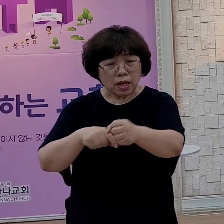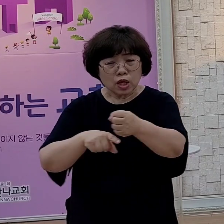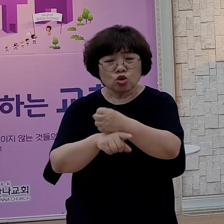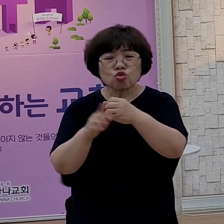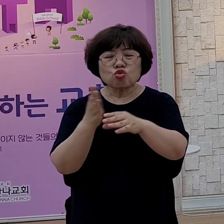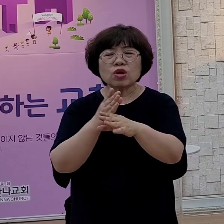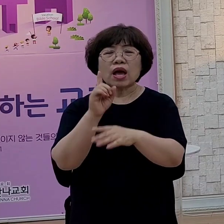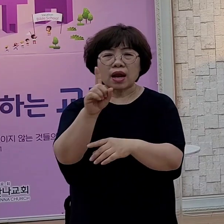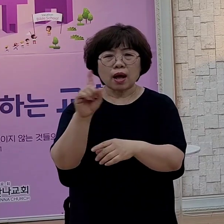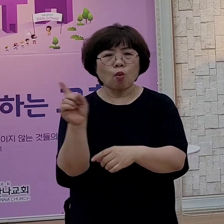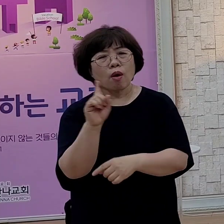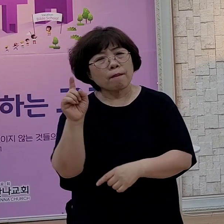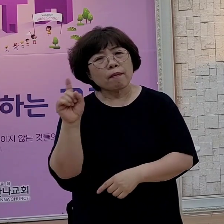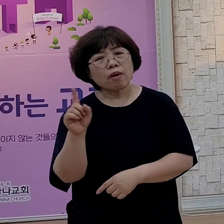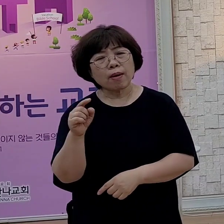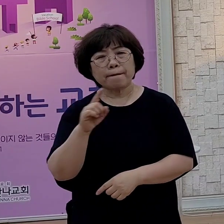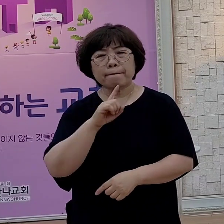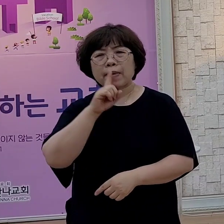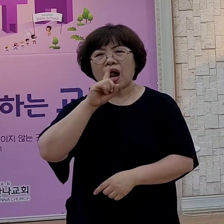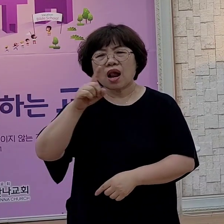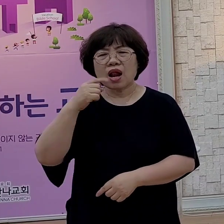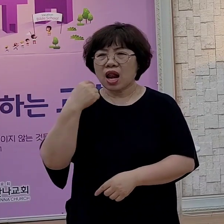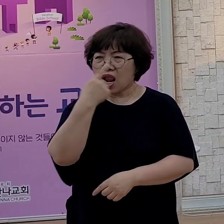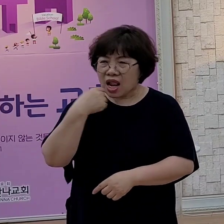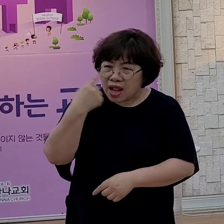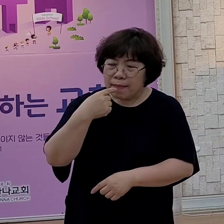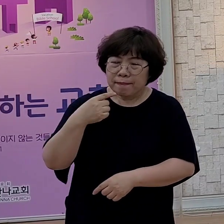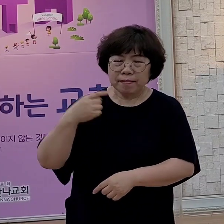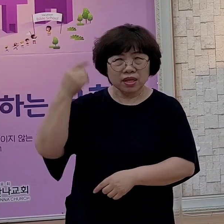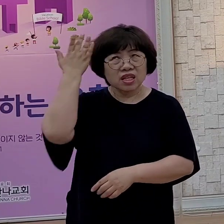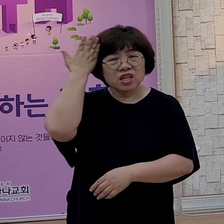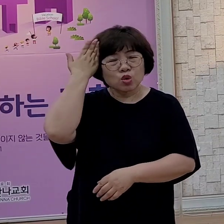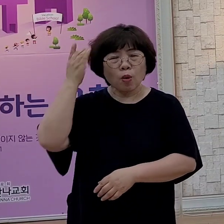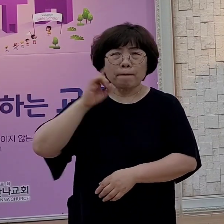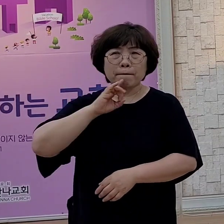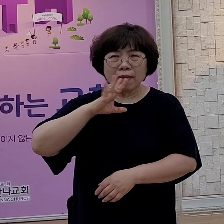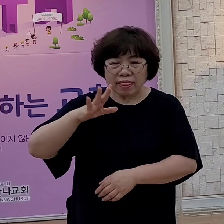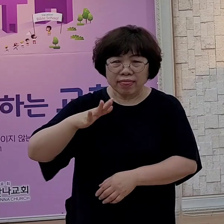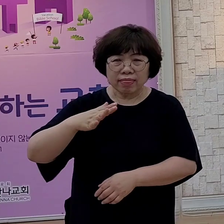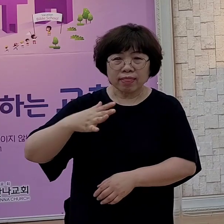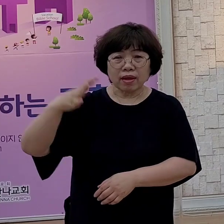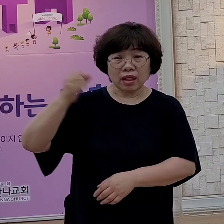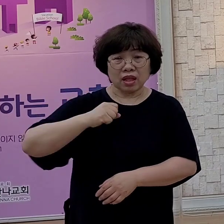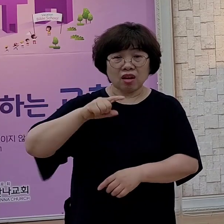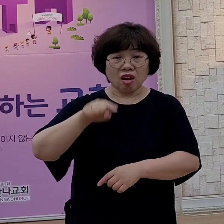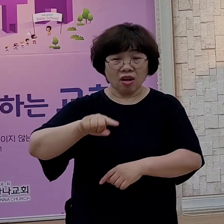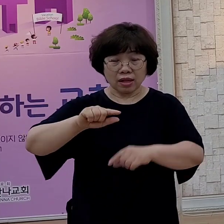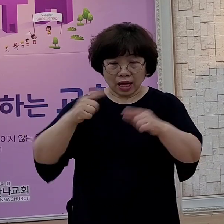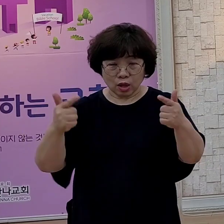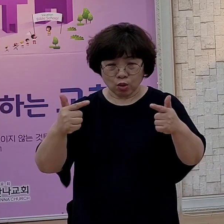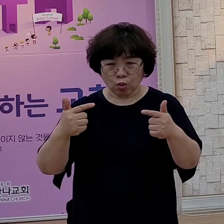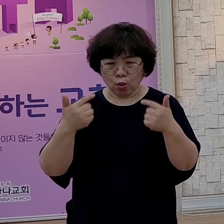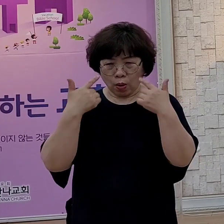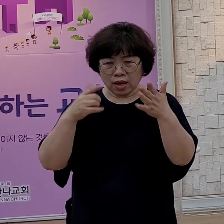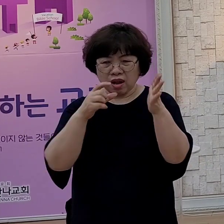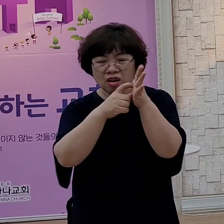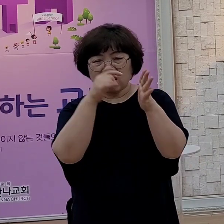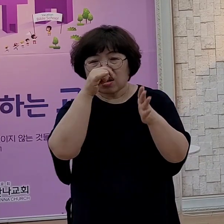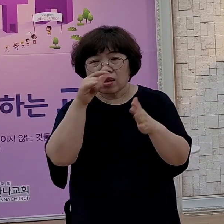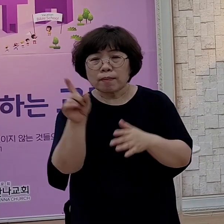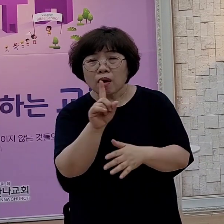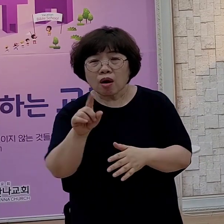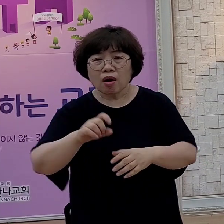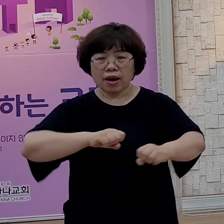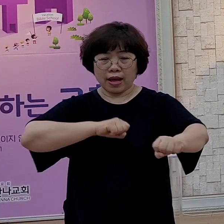말이죠. 말로만, 입으로만, 지식으로만 자랑하는 게 아니라 분명히 성경은 말하는데